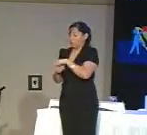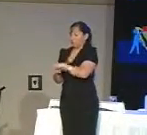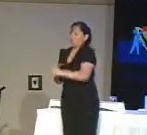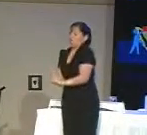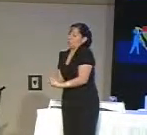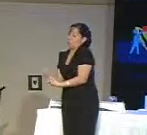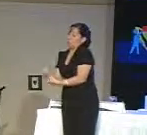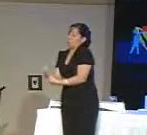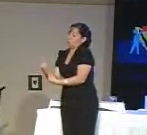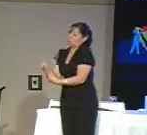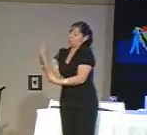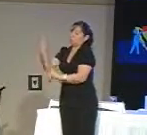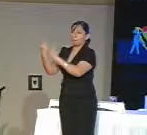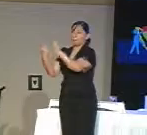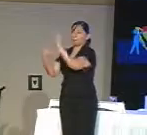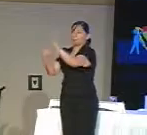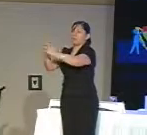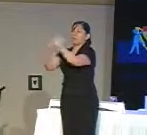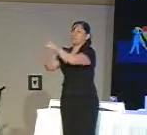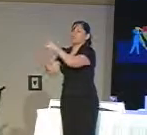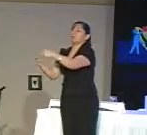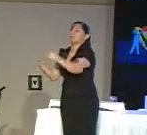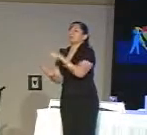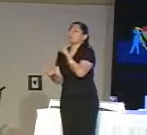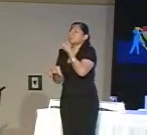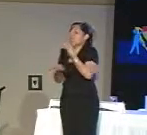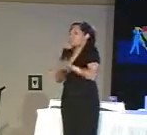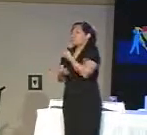años? ¿Quién absorbe los costos de atención?